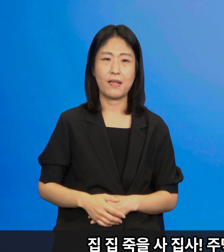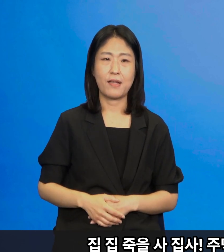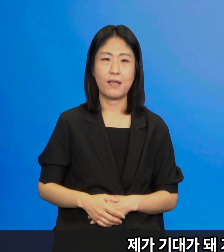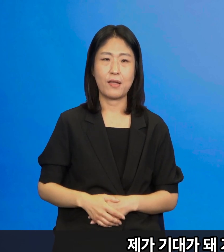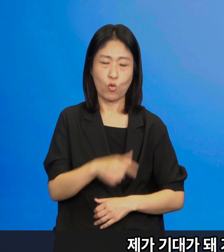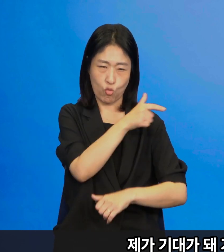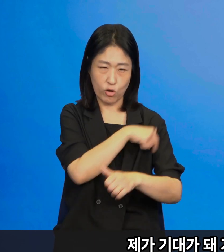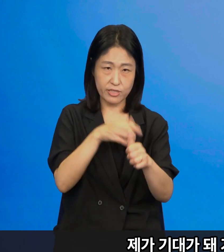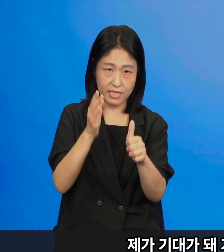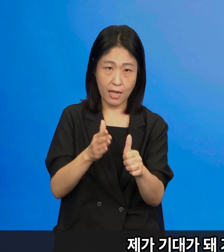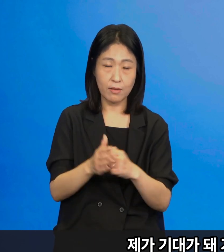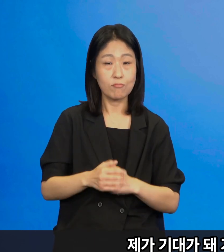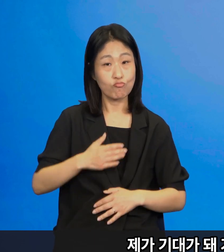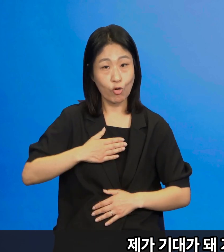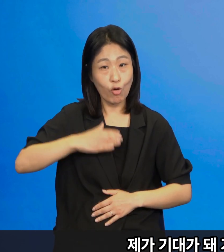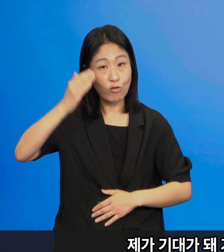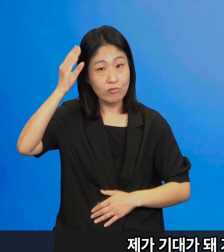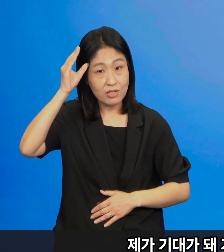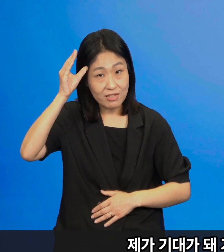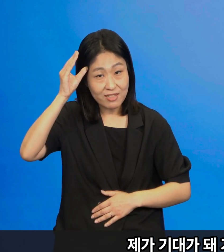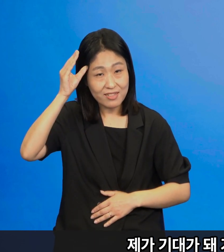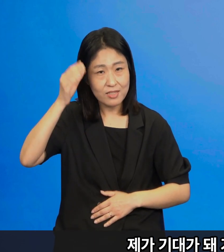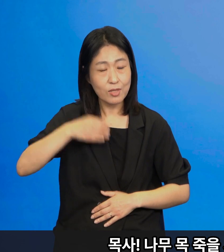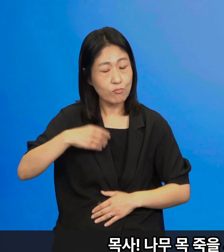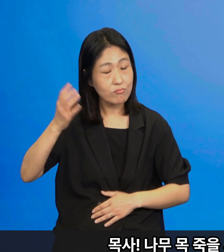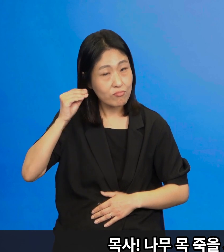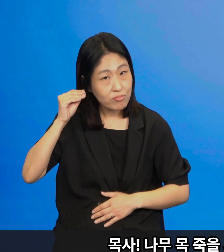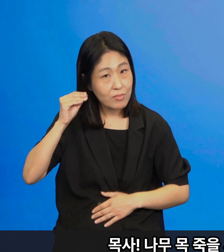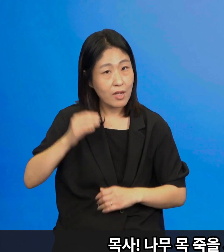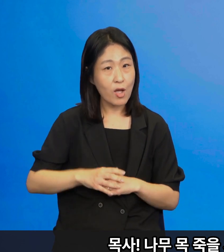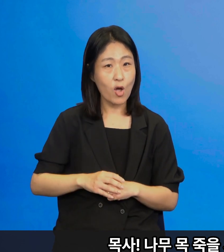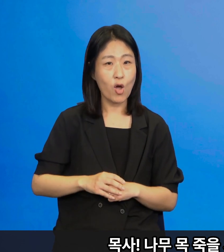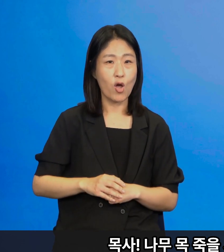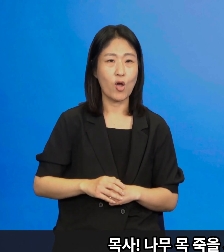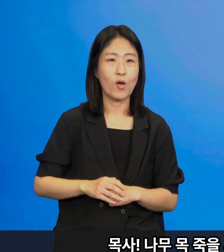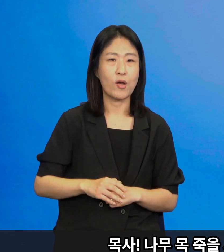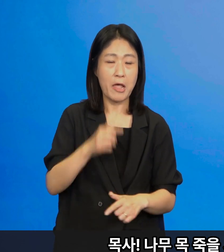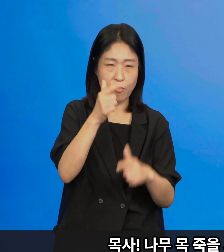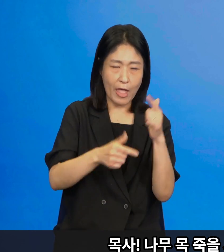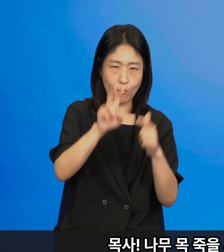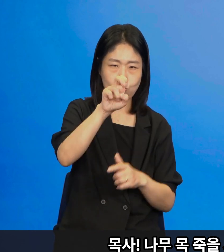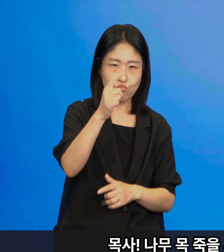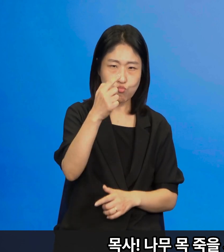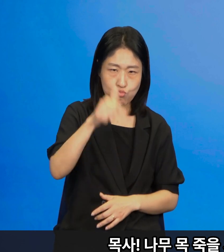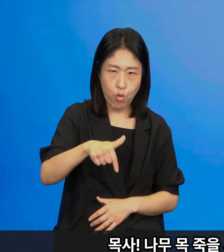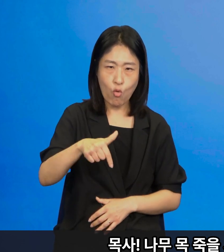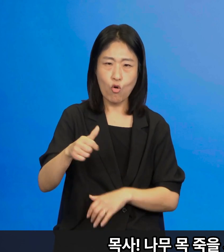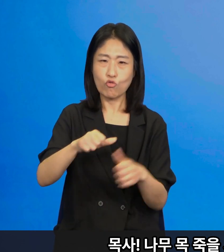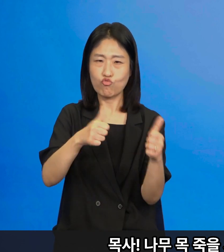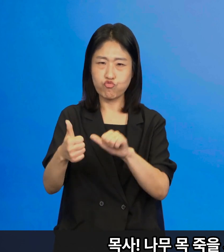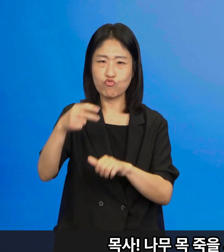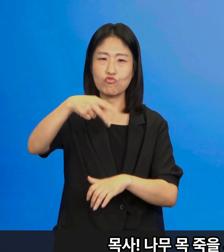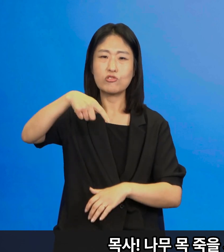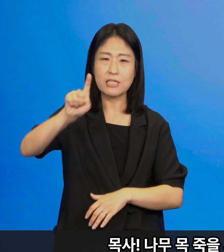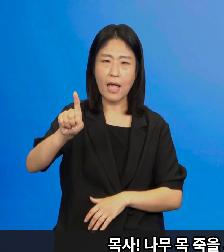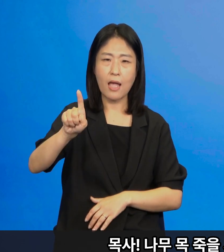그러더니 제가 기대가 돼가지고 계속 들었어요. 목사, 나무목, 죽을